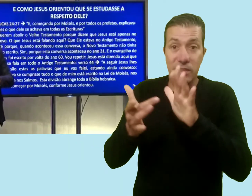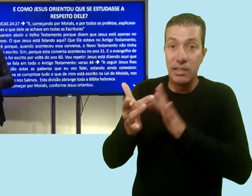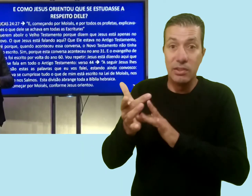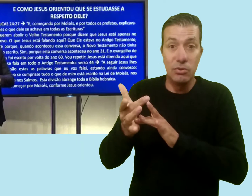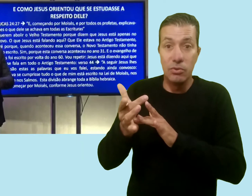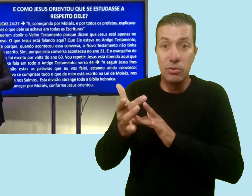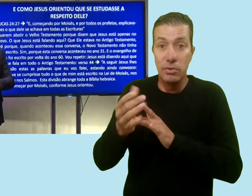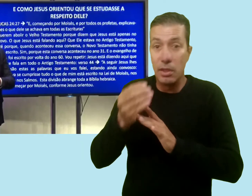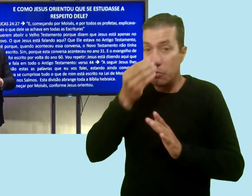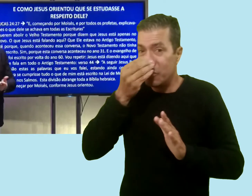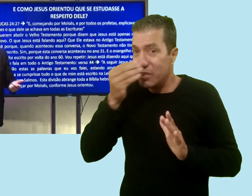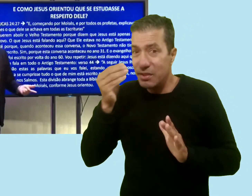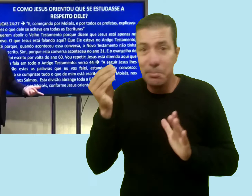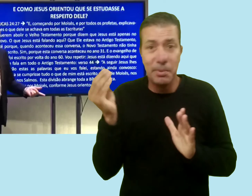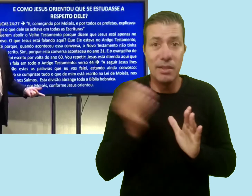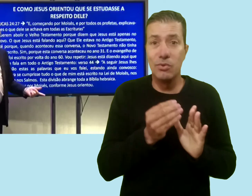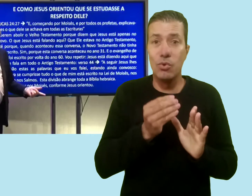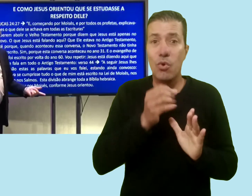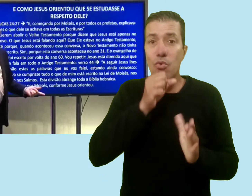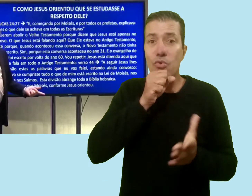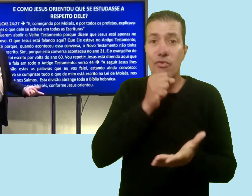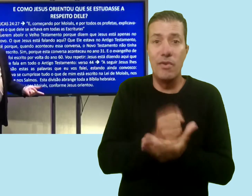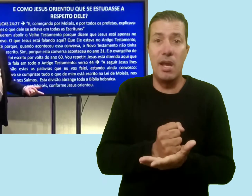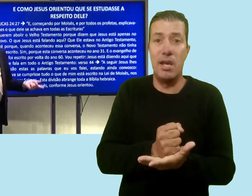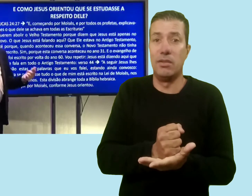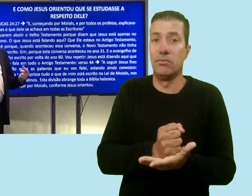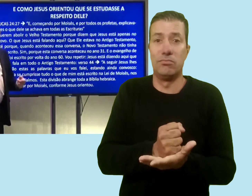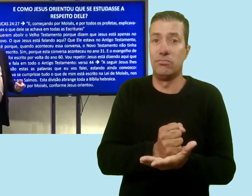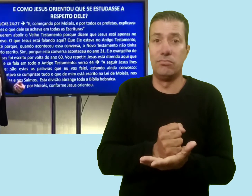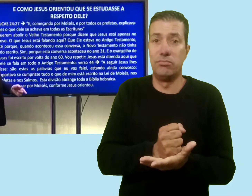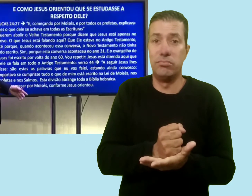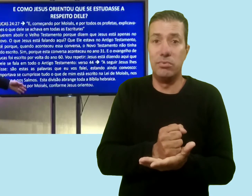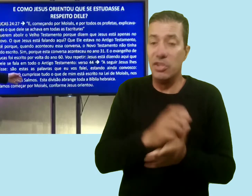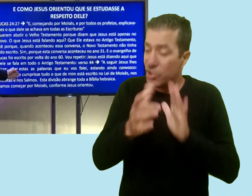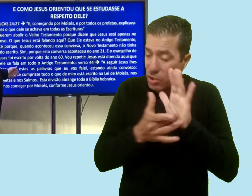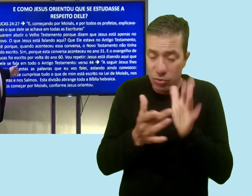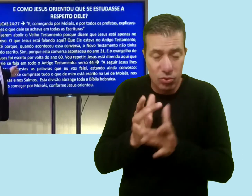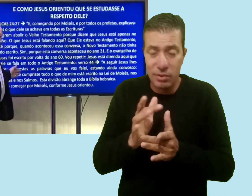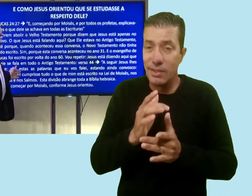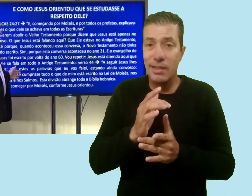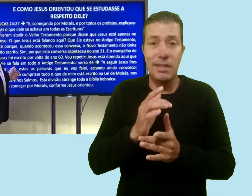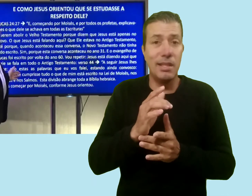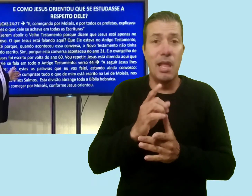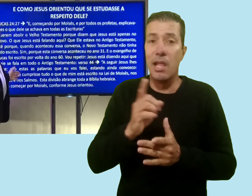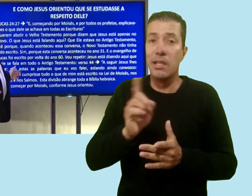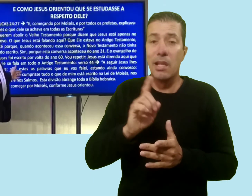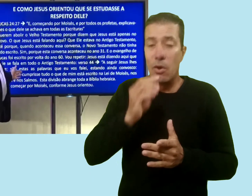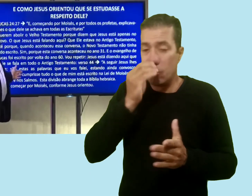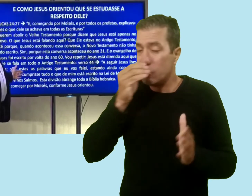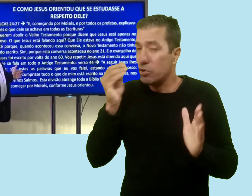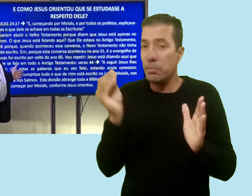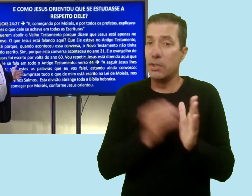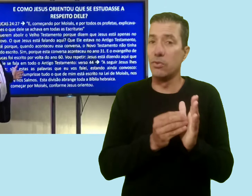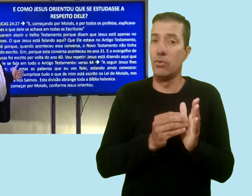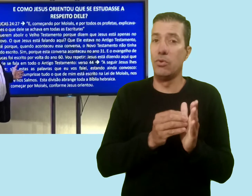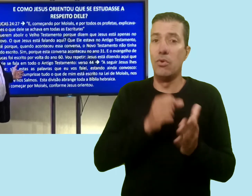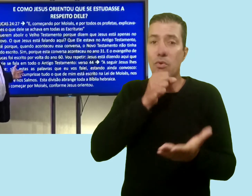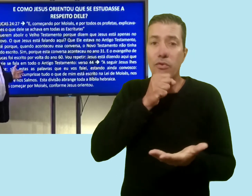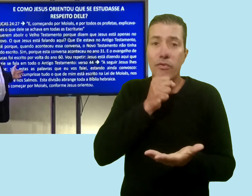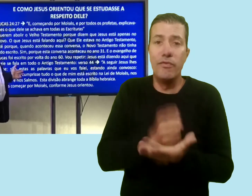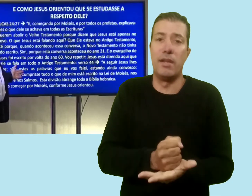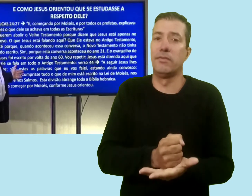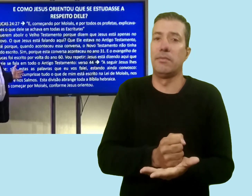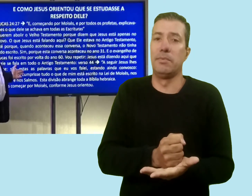Porque Jesus não aboliu o Velho Testamento. Porque se abolisse, Lucas não ia escrever o que escreveu. Não sei se eu fui claro.